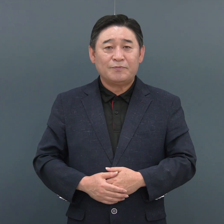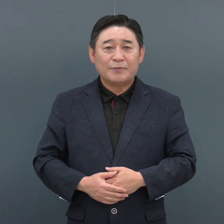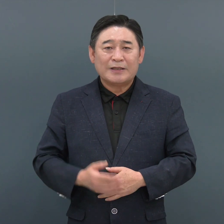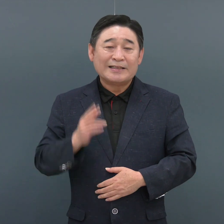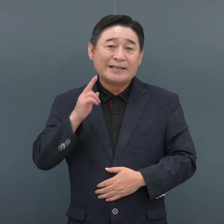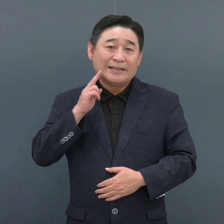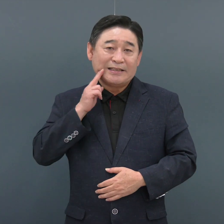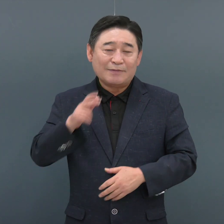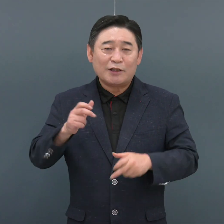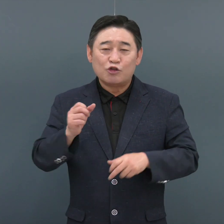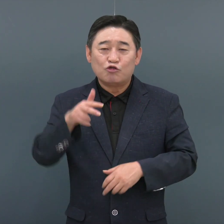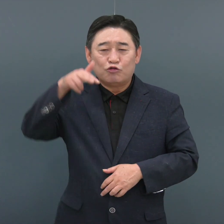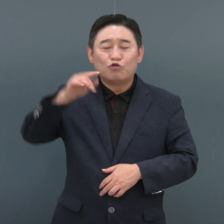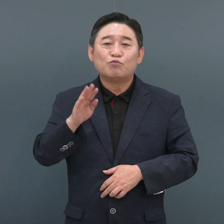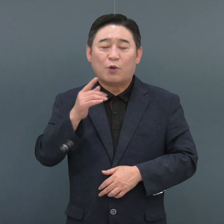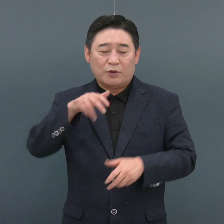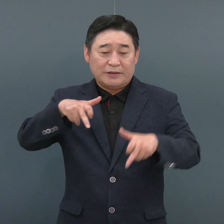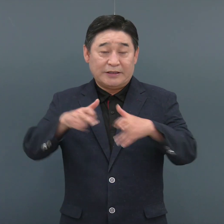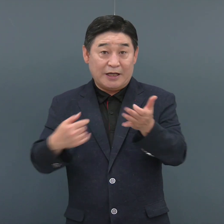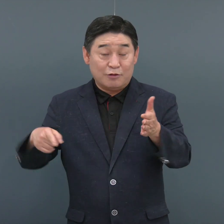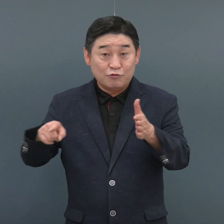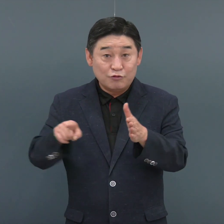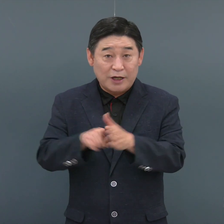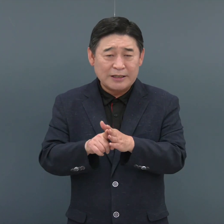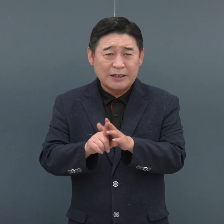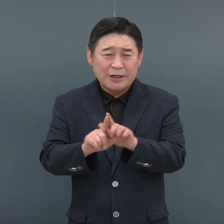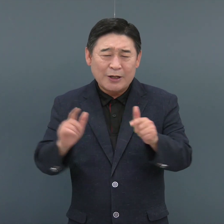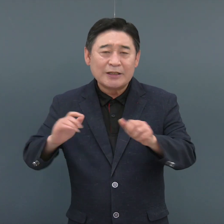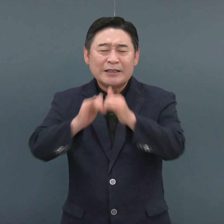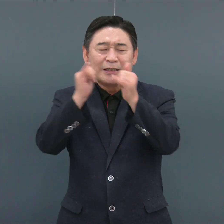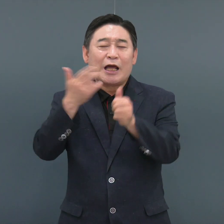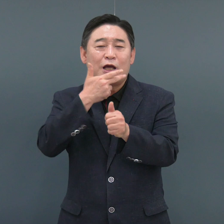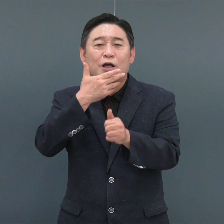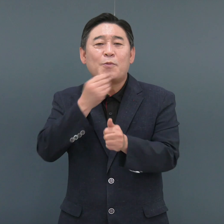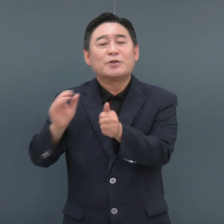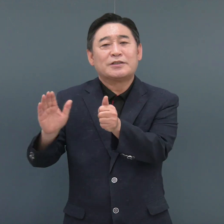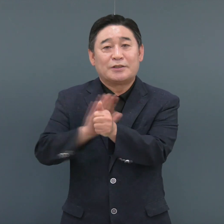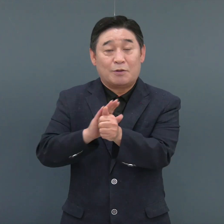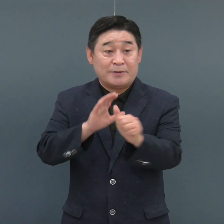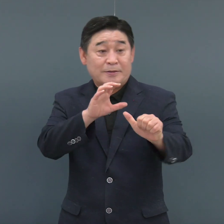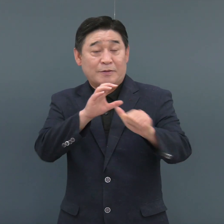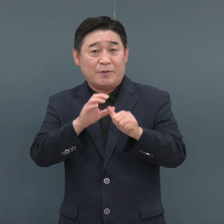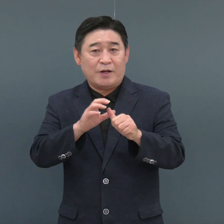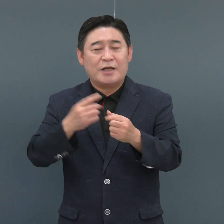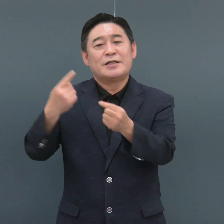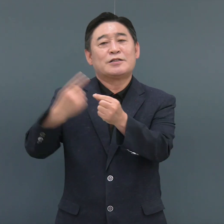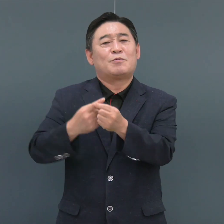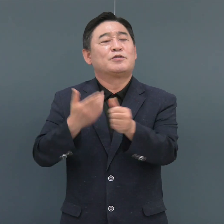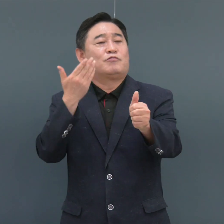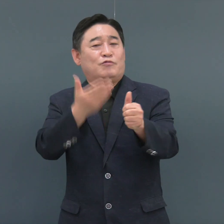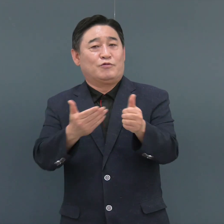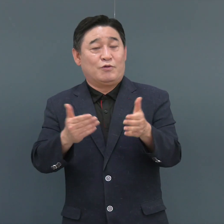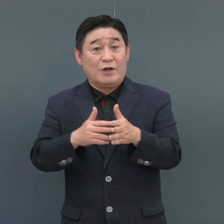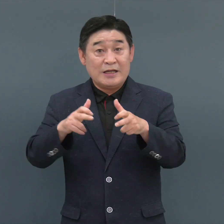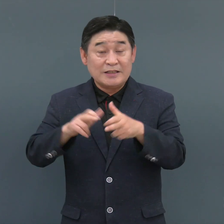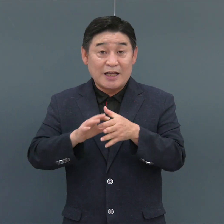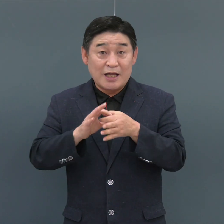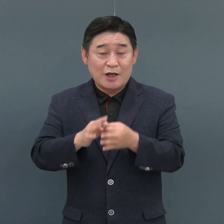최중증 중복 장애인에게 각종 사회복지 서비스를 이용해 우선권을 부여하고 장애 관련 물품 구입